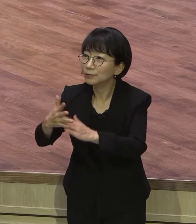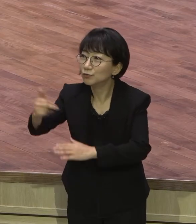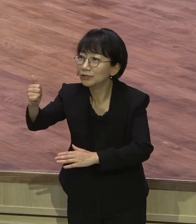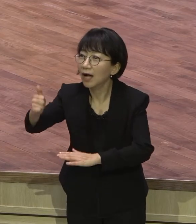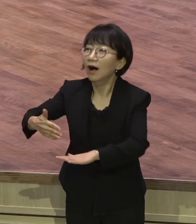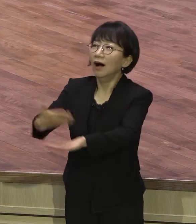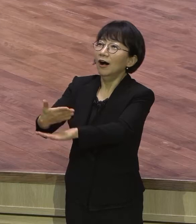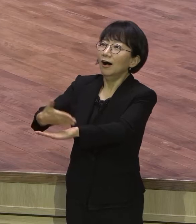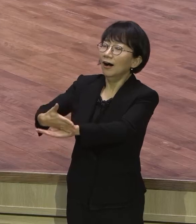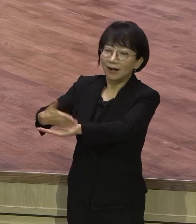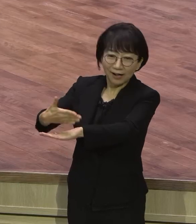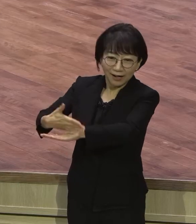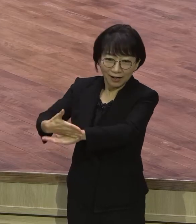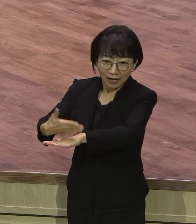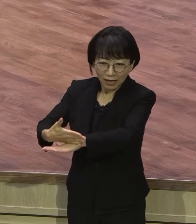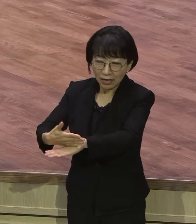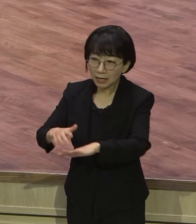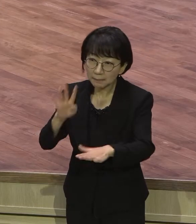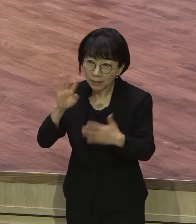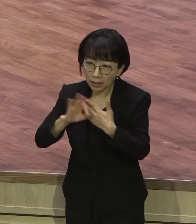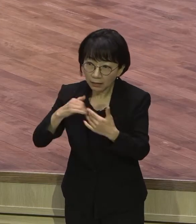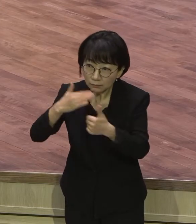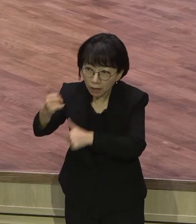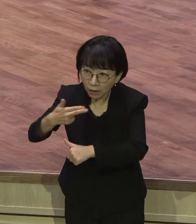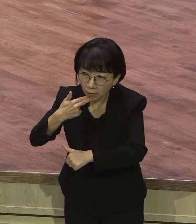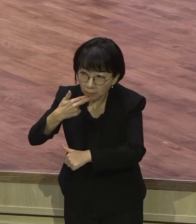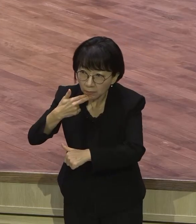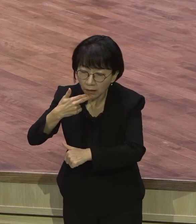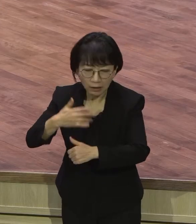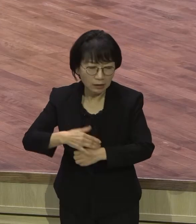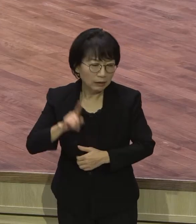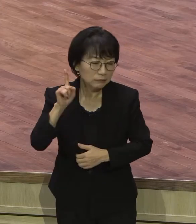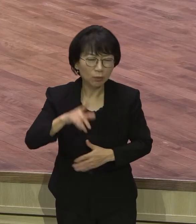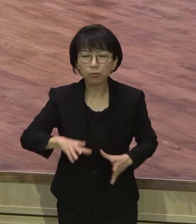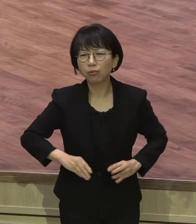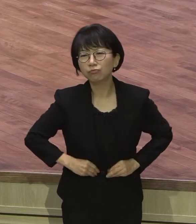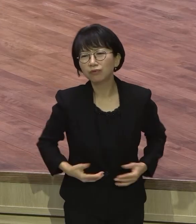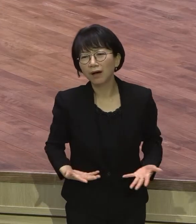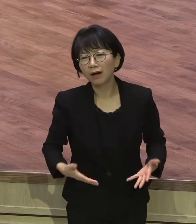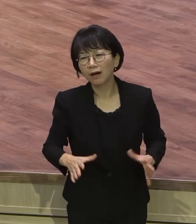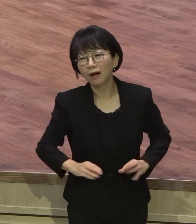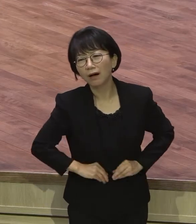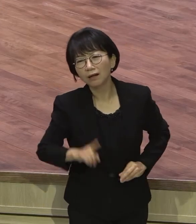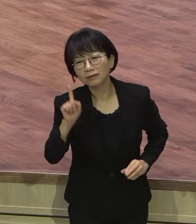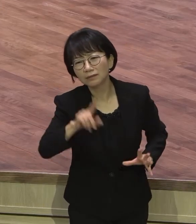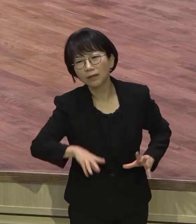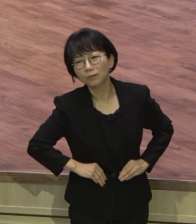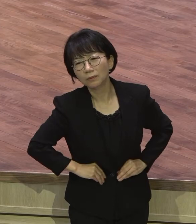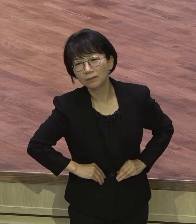감사하고 저 주인이 아니었으면 내가 내일 굶는데